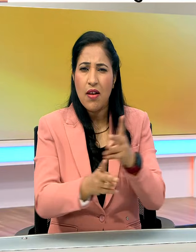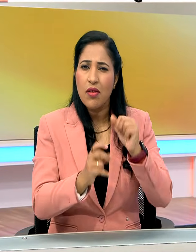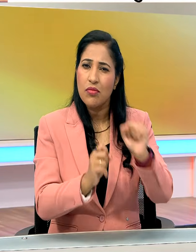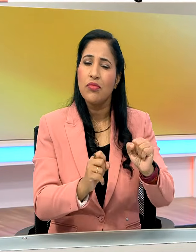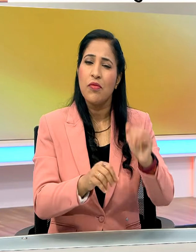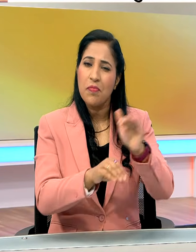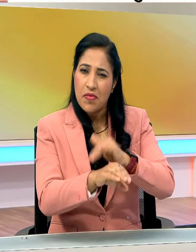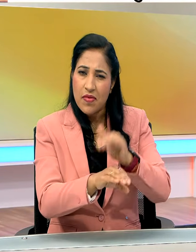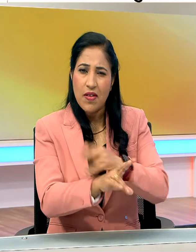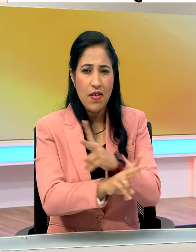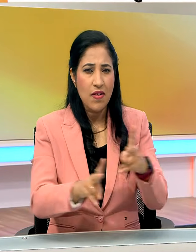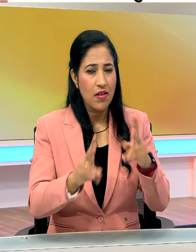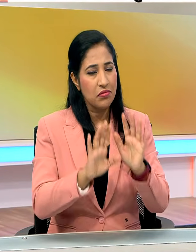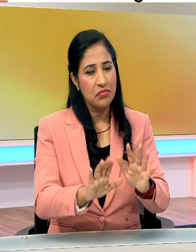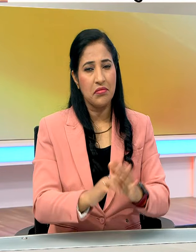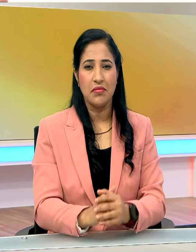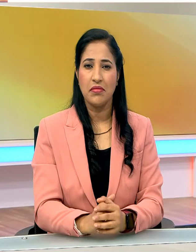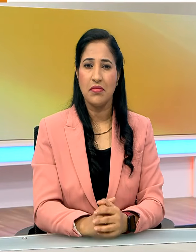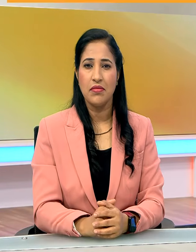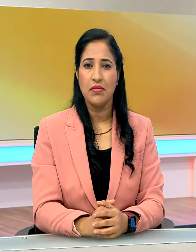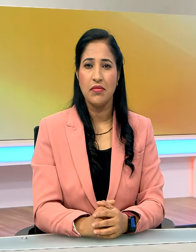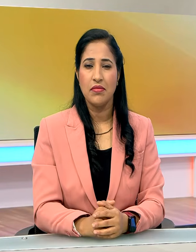farming.